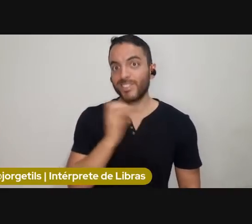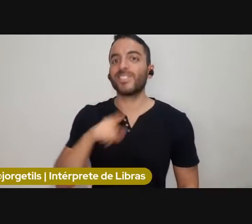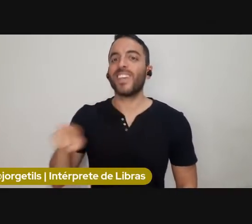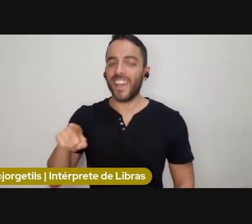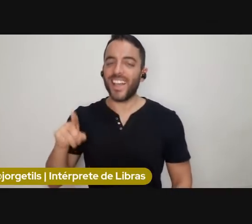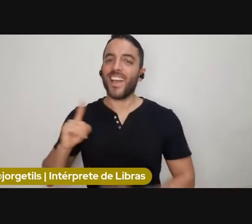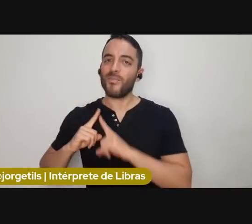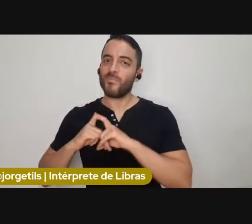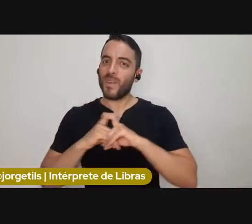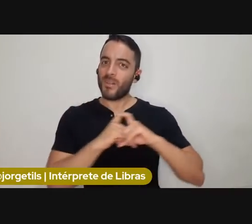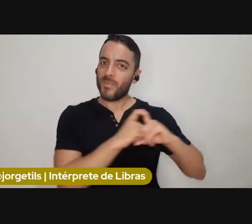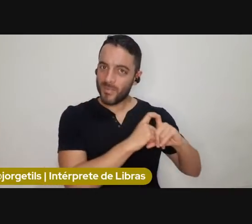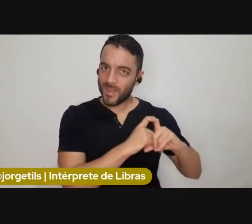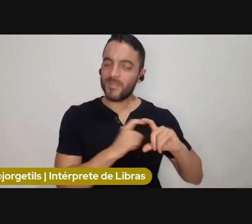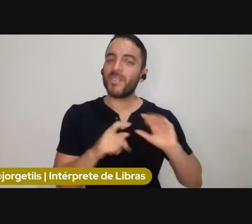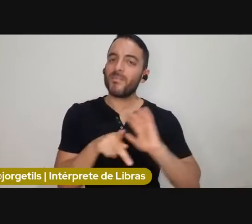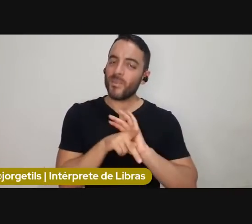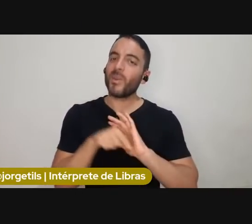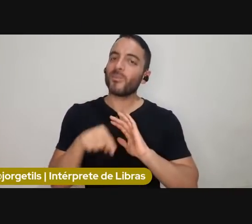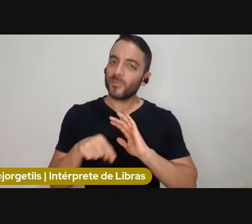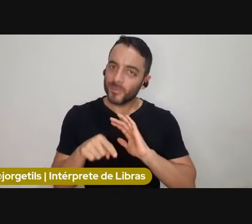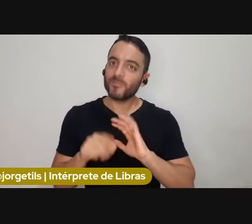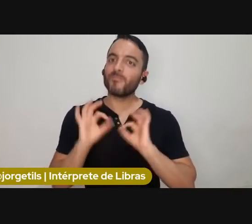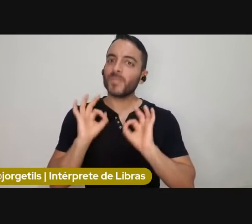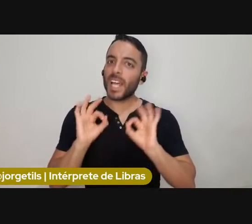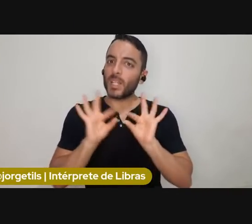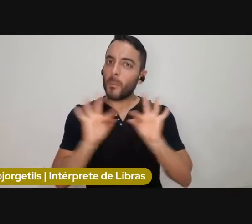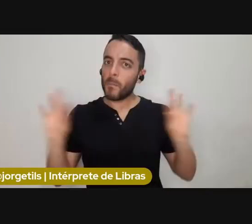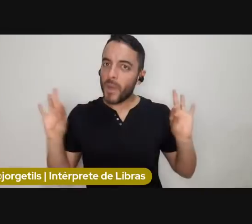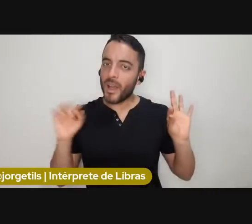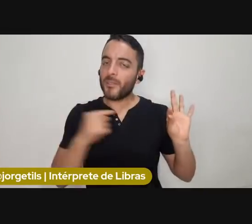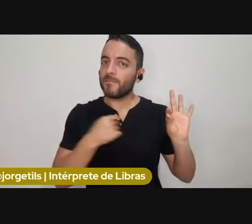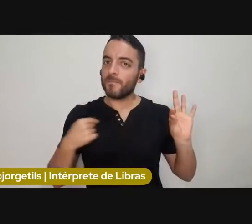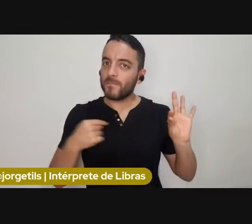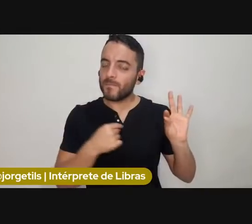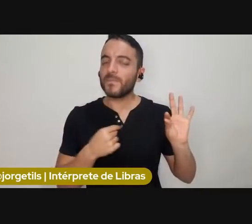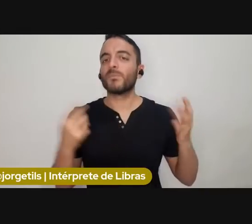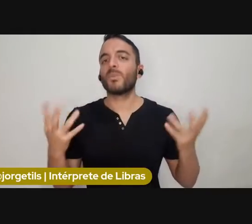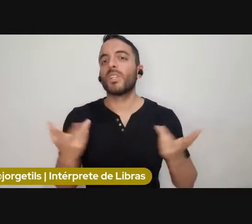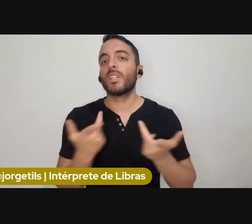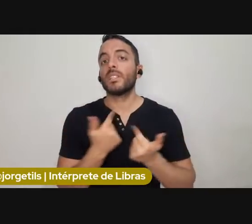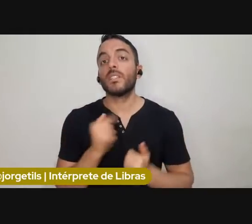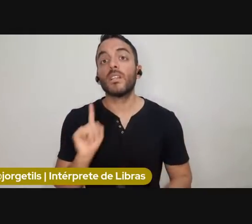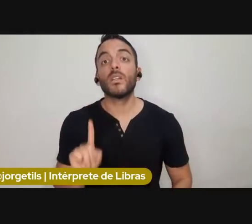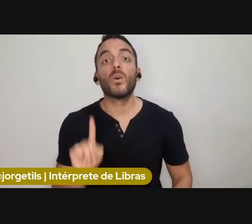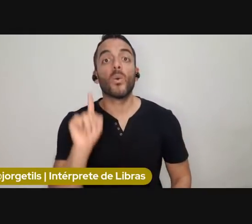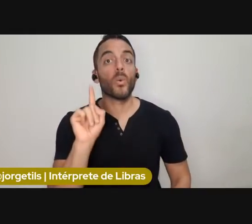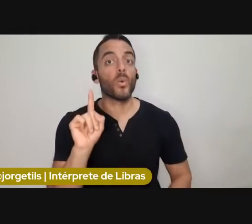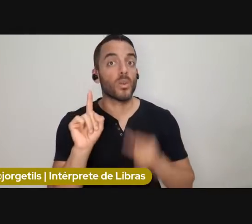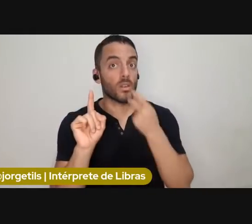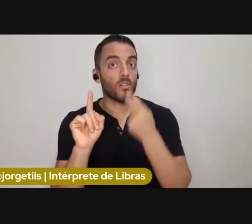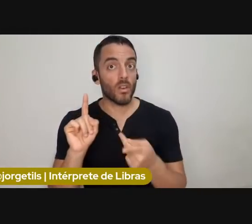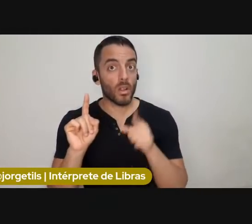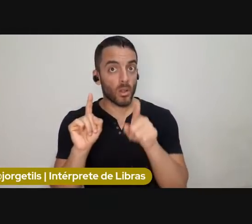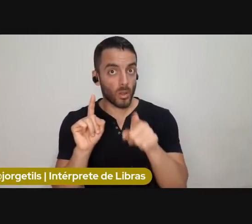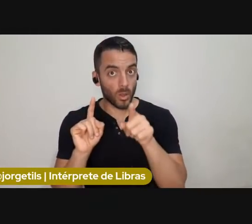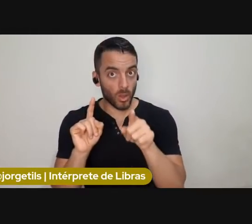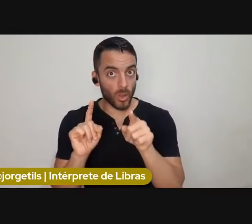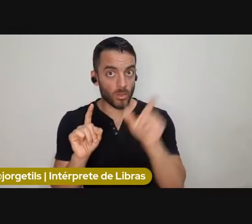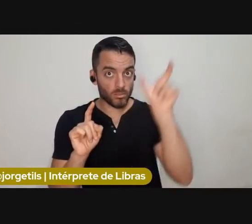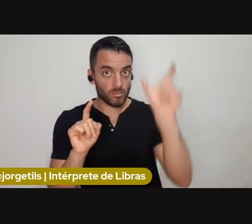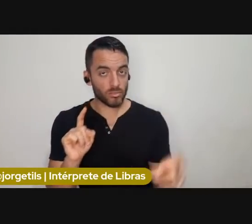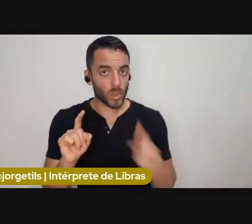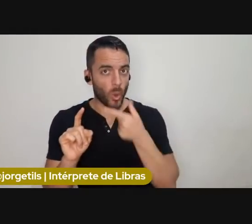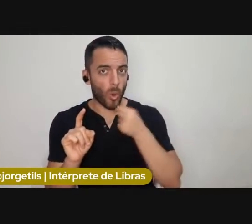Essa é a equação quântica por excelência, e um dos quânticos de quem Gilberto Gil falou, que é o Richard Feynman, Feynman